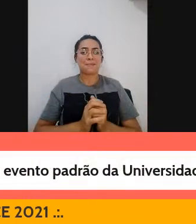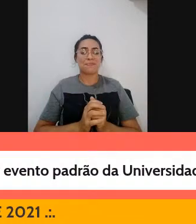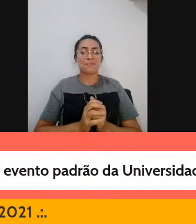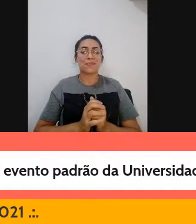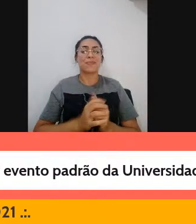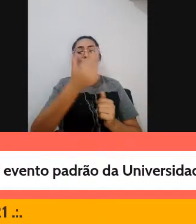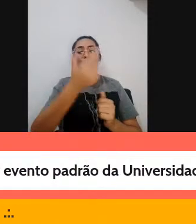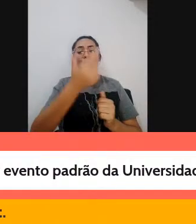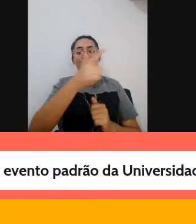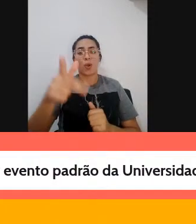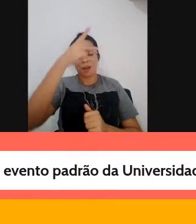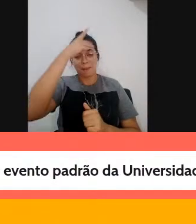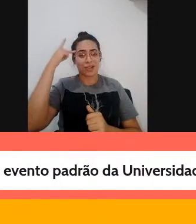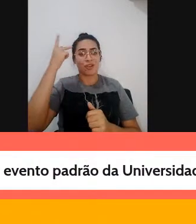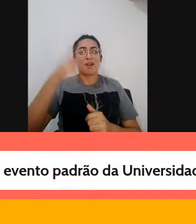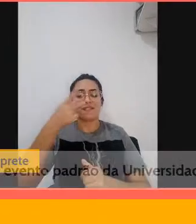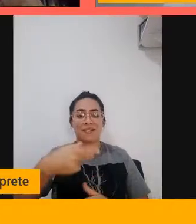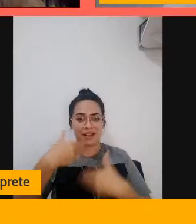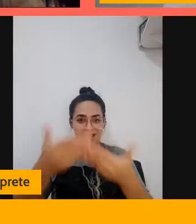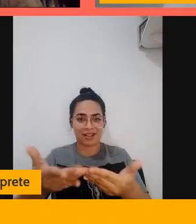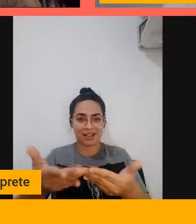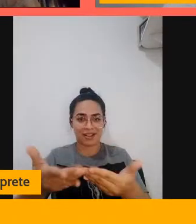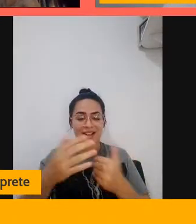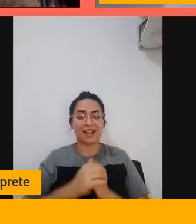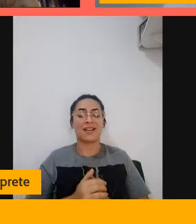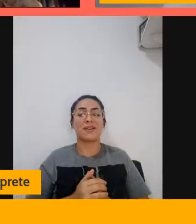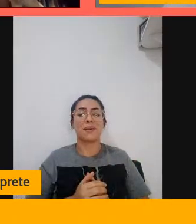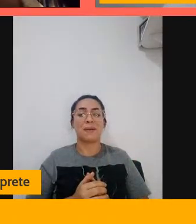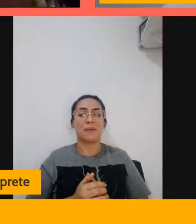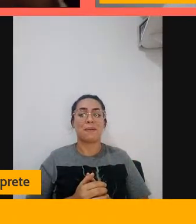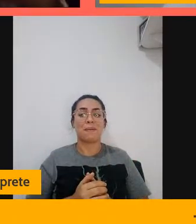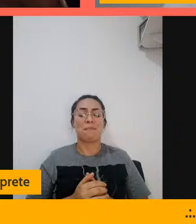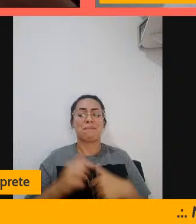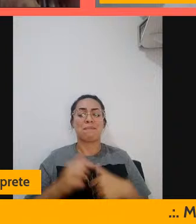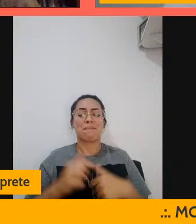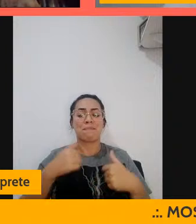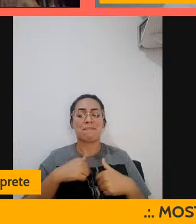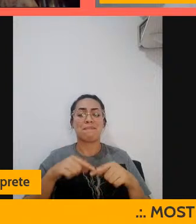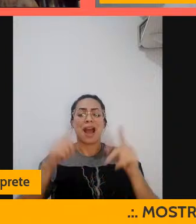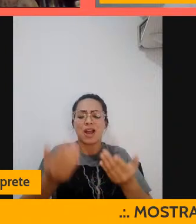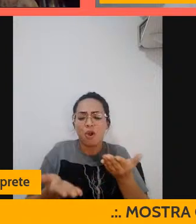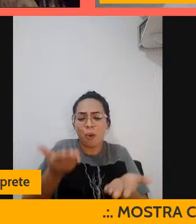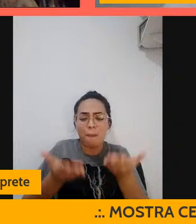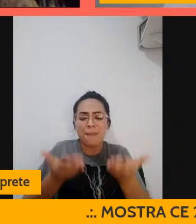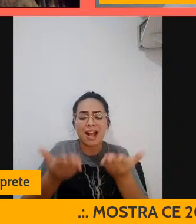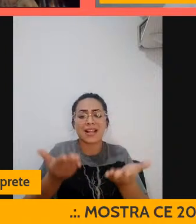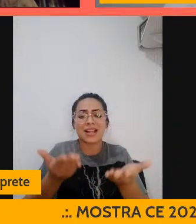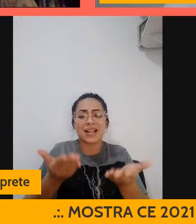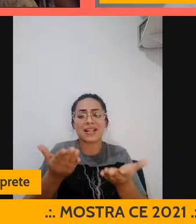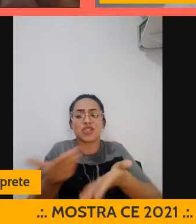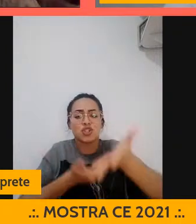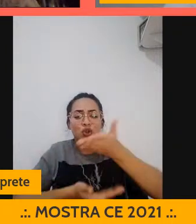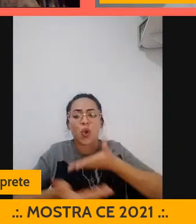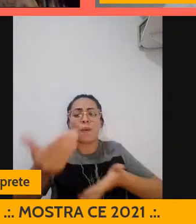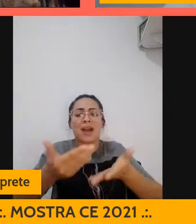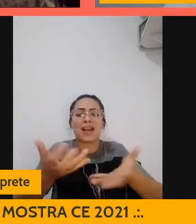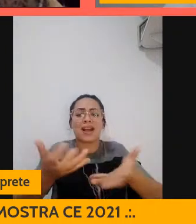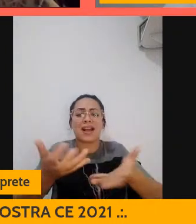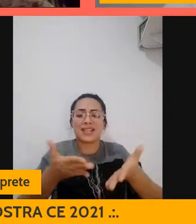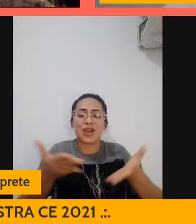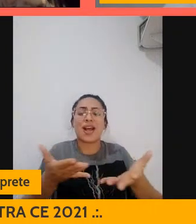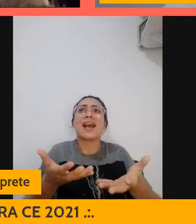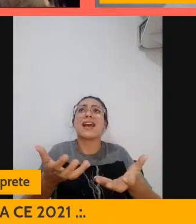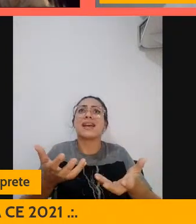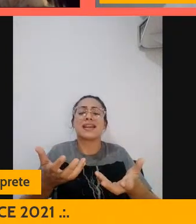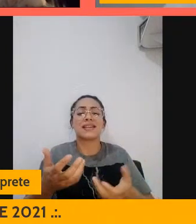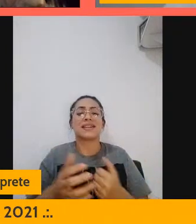fala, mas o momento agora é que a gente faça um balanço compartilhado, né? Que venham muitas vozes